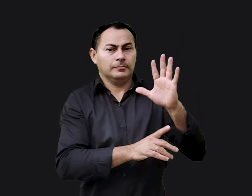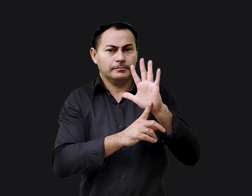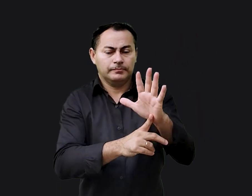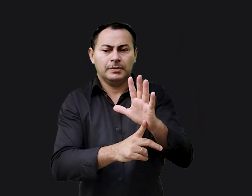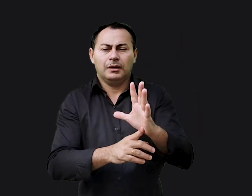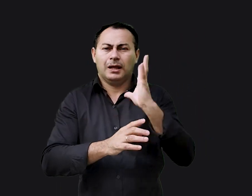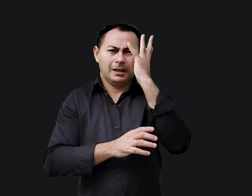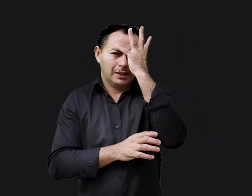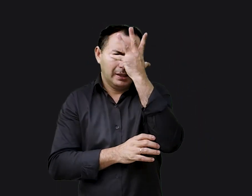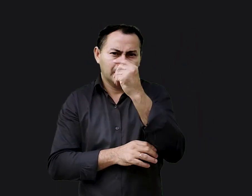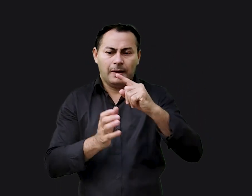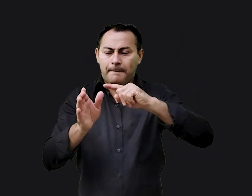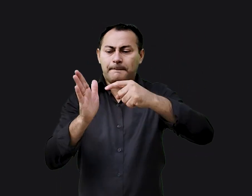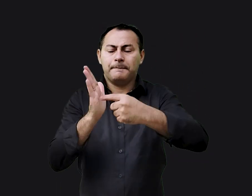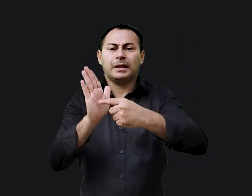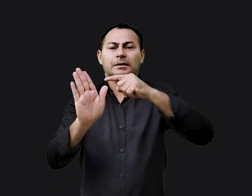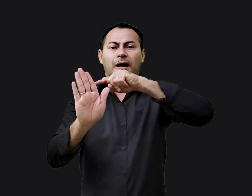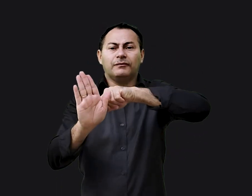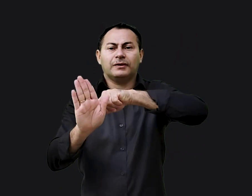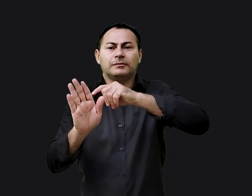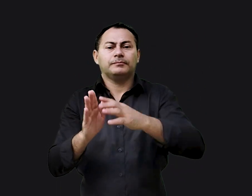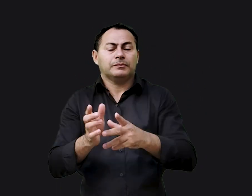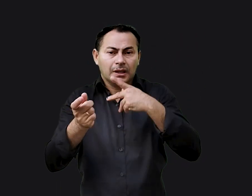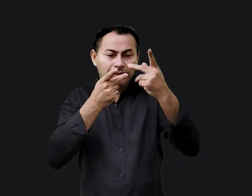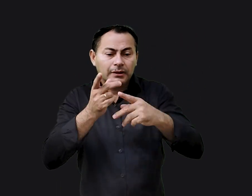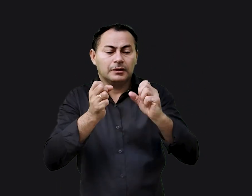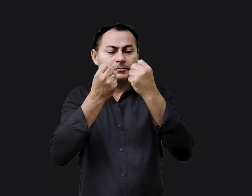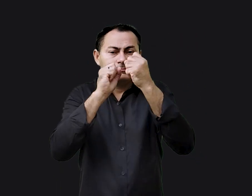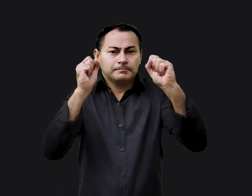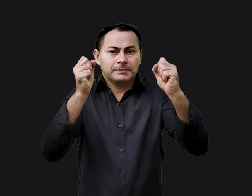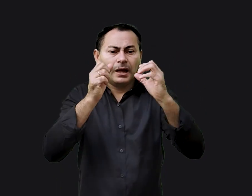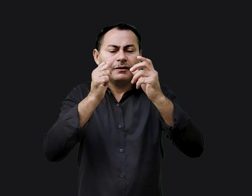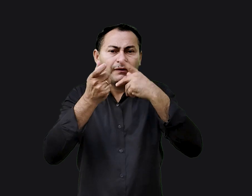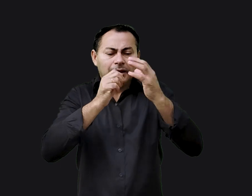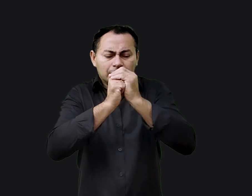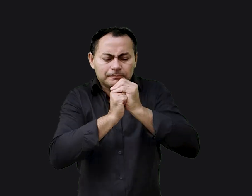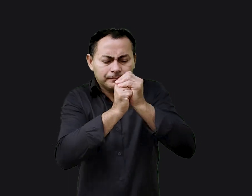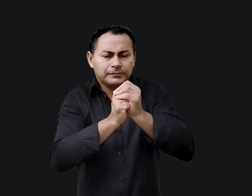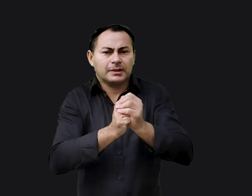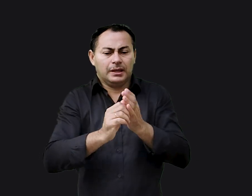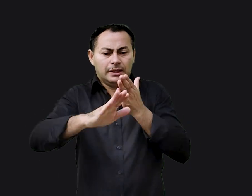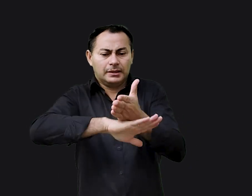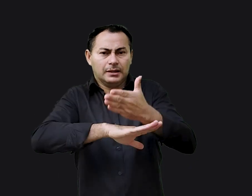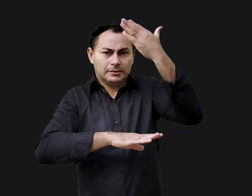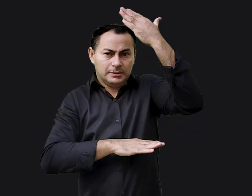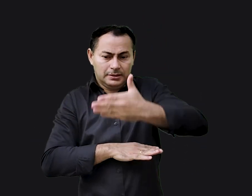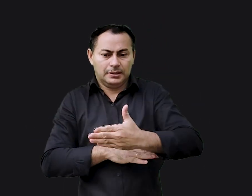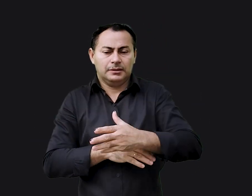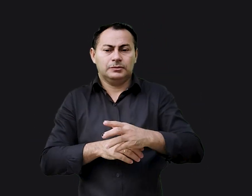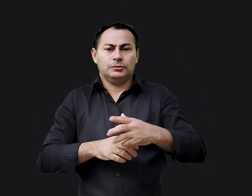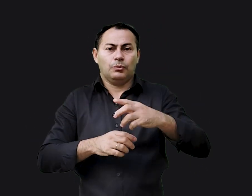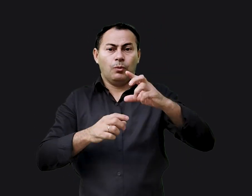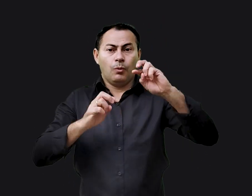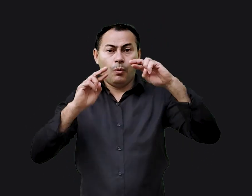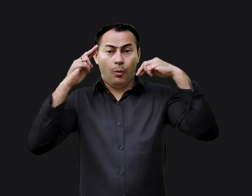Davi ilustra com uma linda metáfora Ele disse que a duração é como entrar diante da presença de um rei